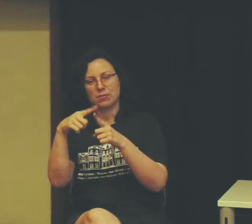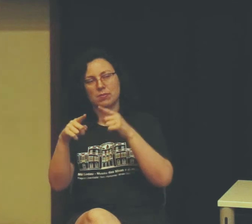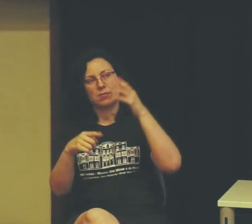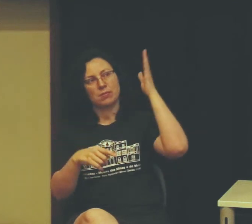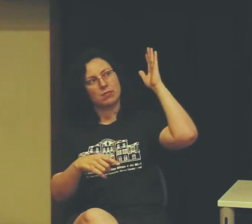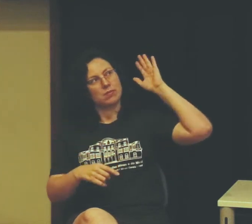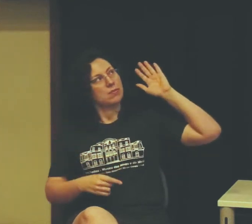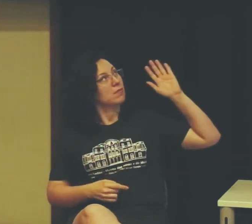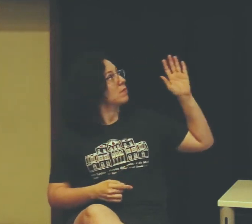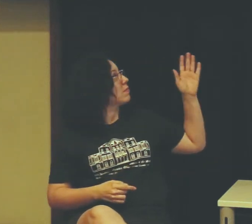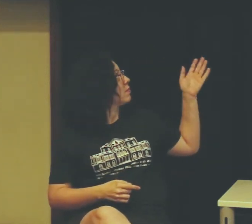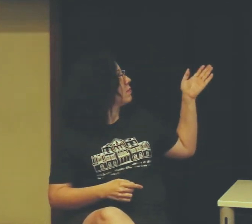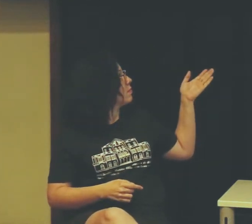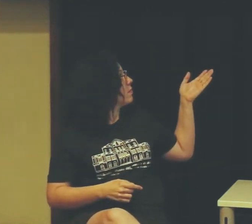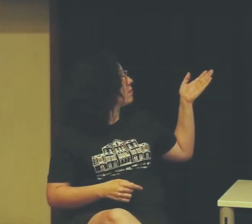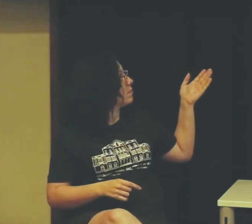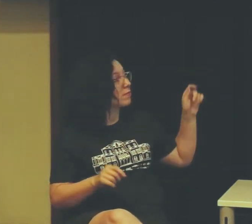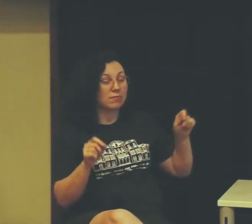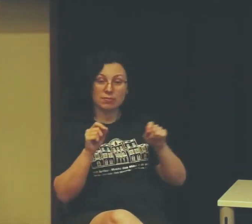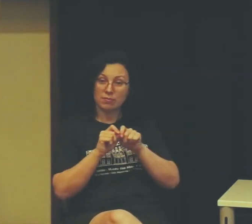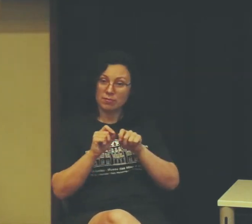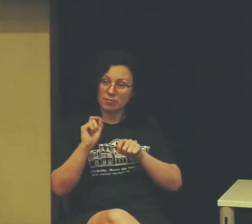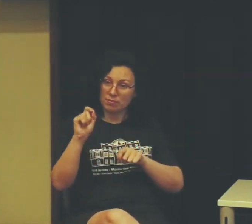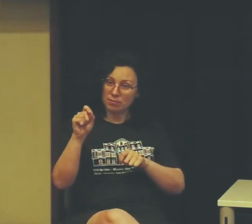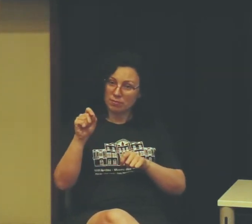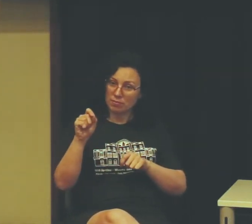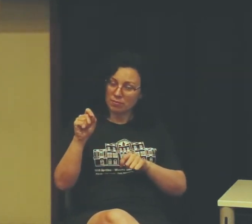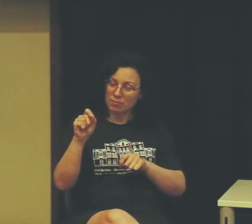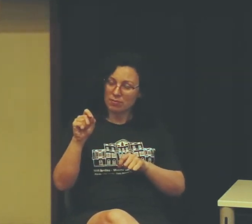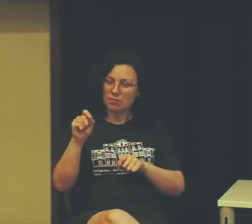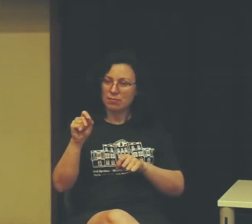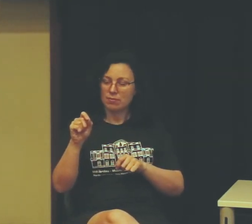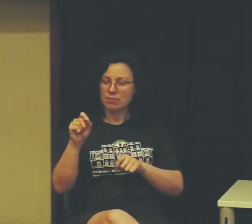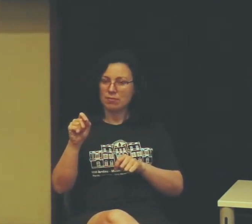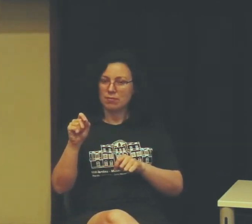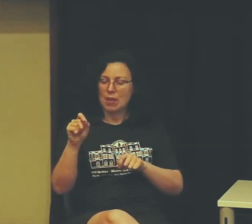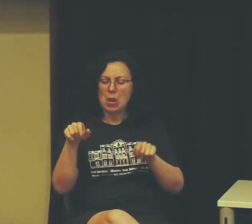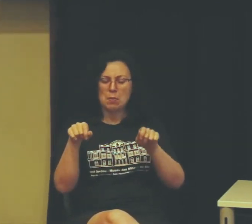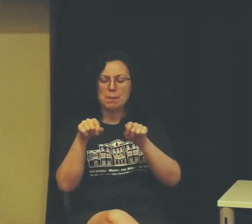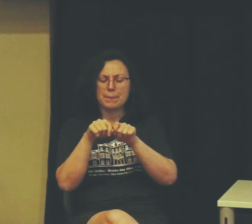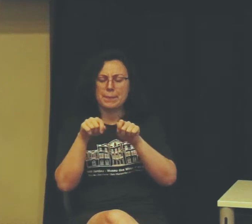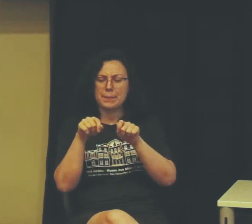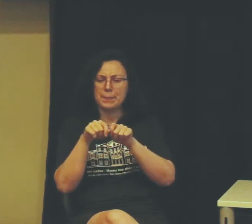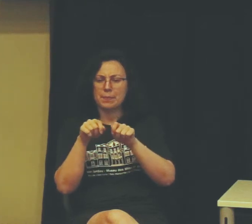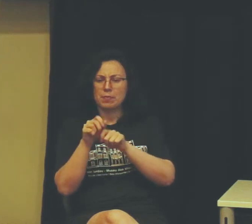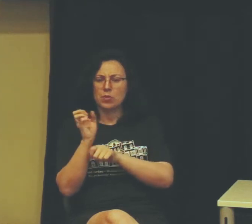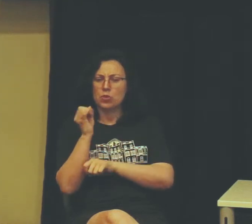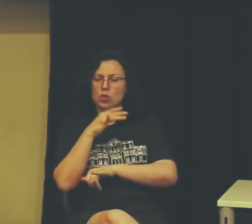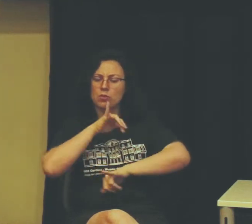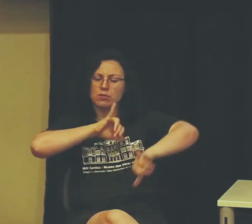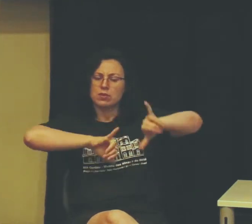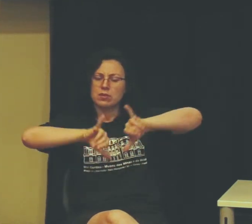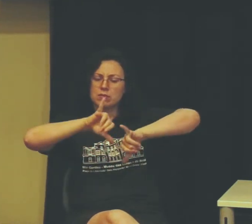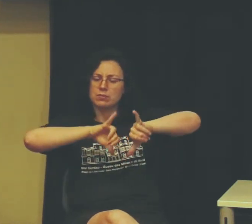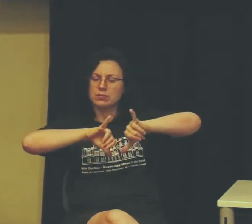aí, né, que o Tony Stark tem, o que ele faz? Ele simplesmente sintetiza, ele produz um novo elemento químico, uma vez que nenhum elemento químico da